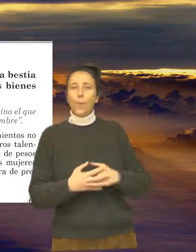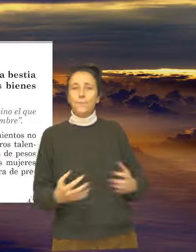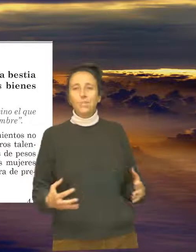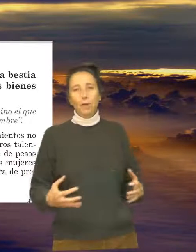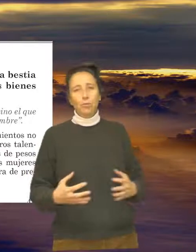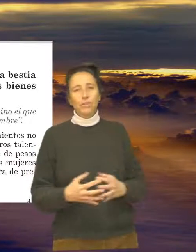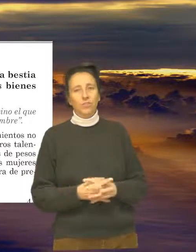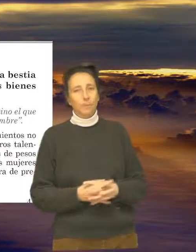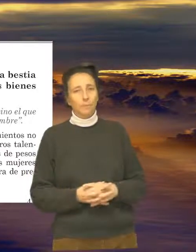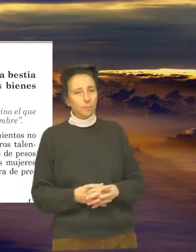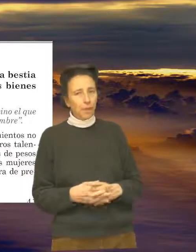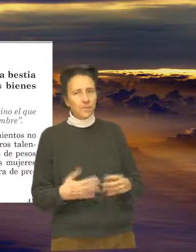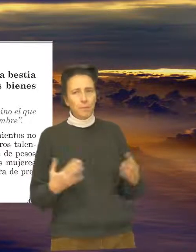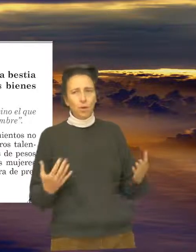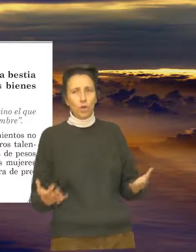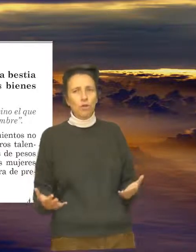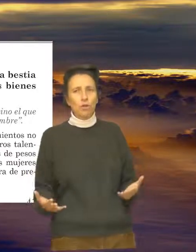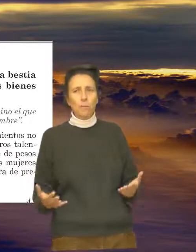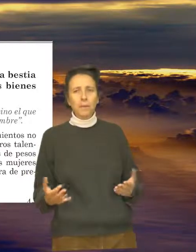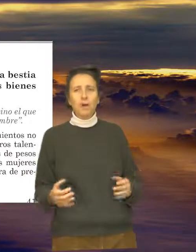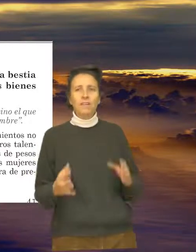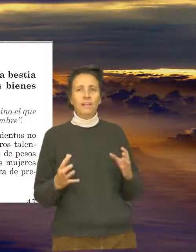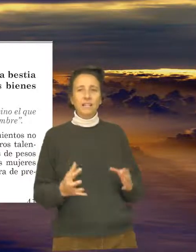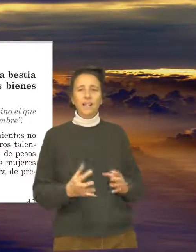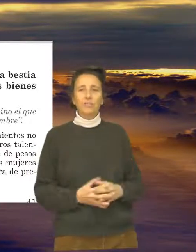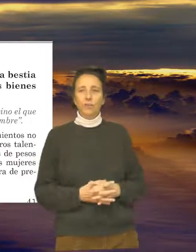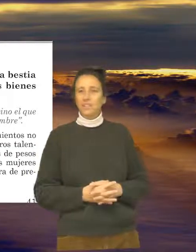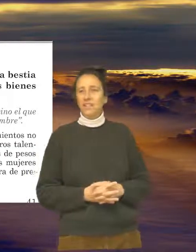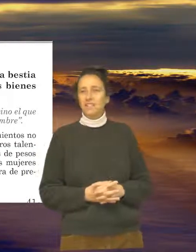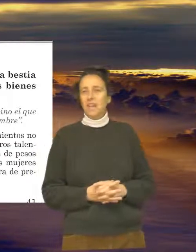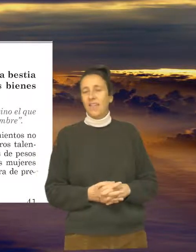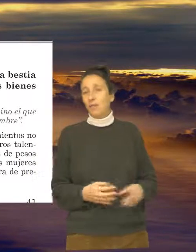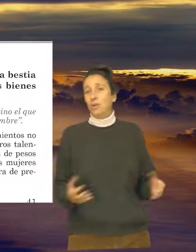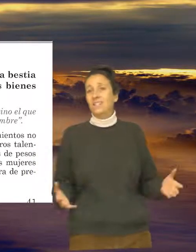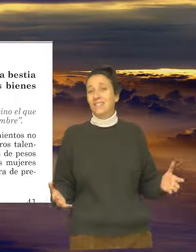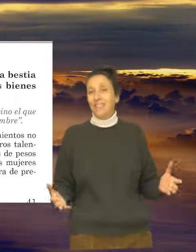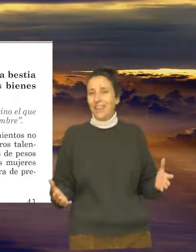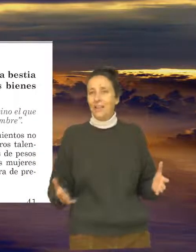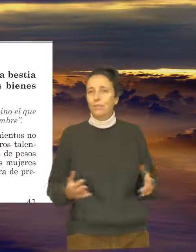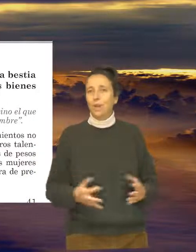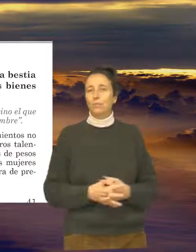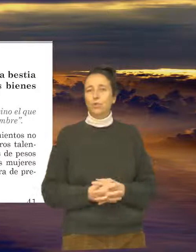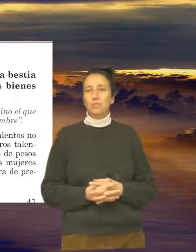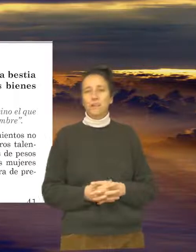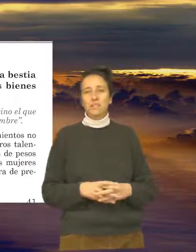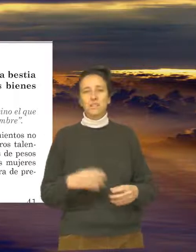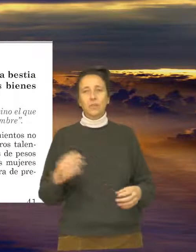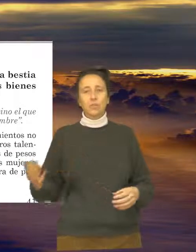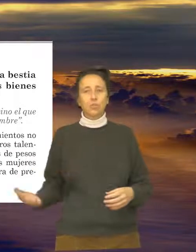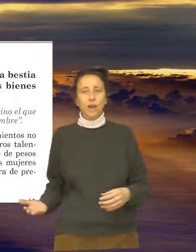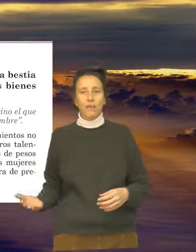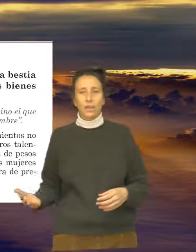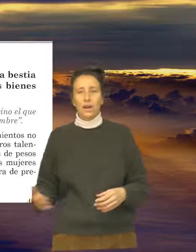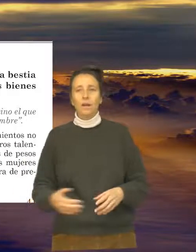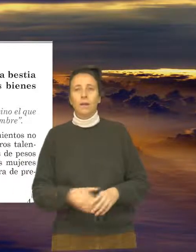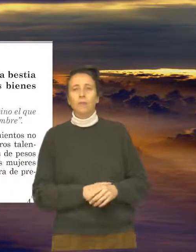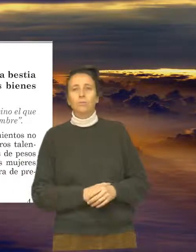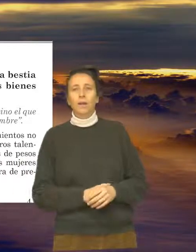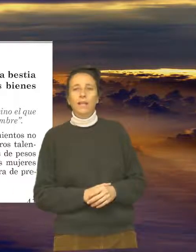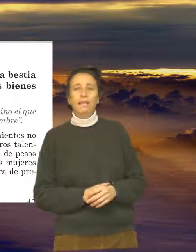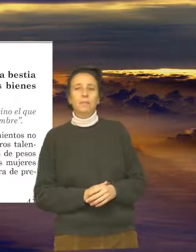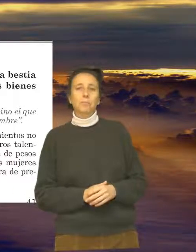será obstaculizado. Este bloqueo económico a nivel de naciones ya se ha dado y se está dando en algunos países, se dio en